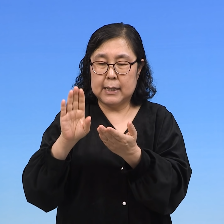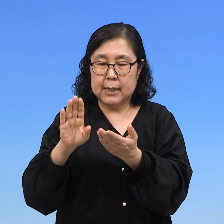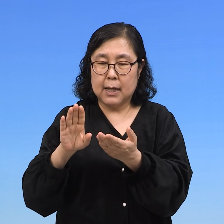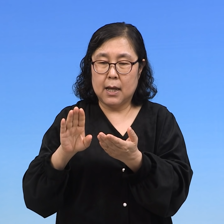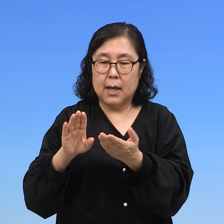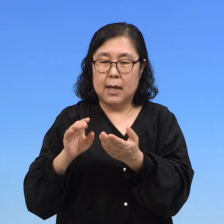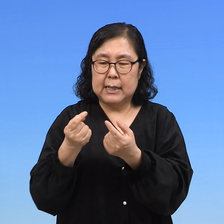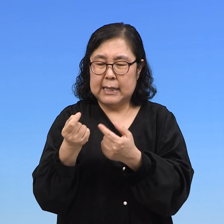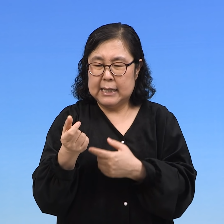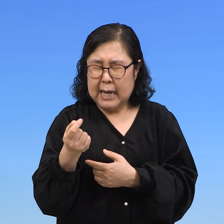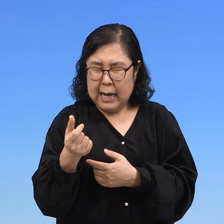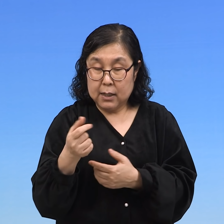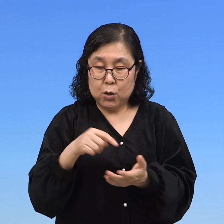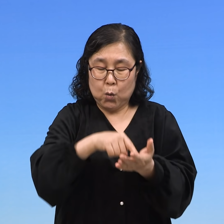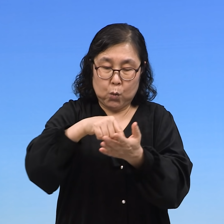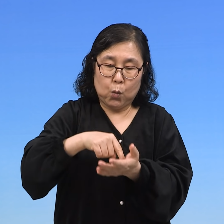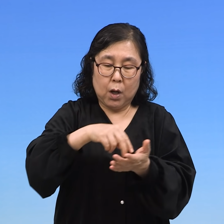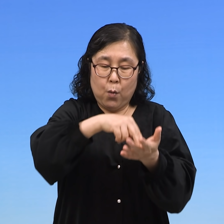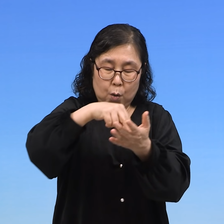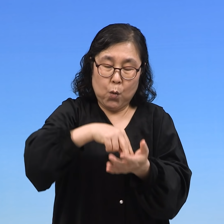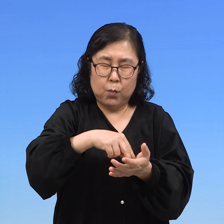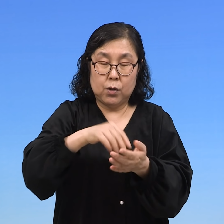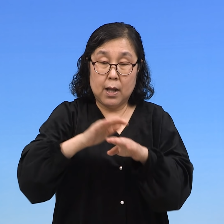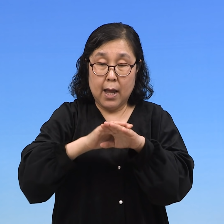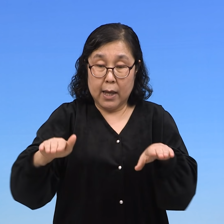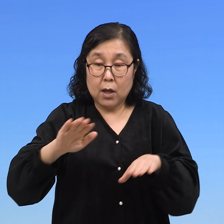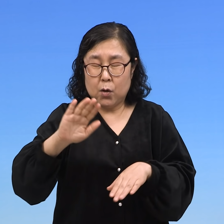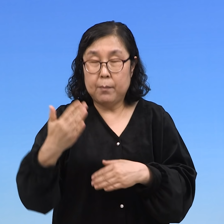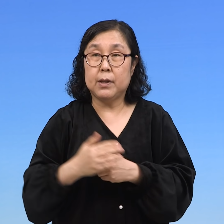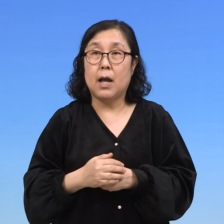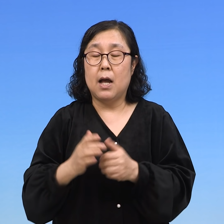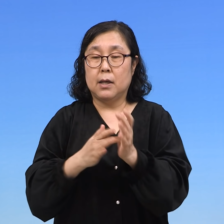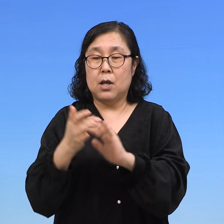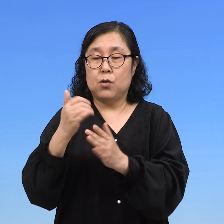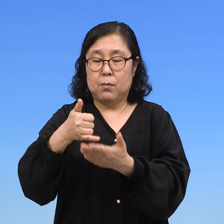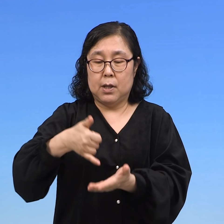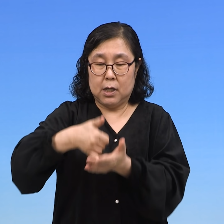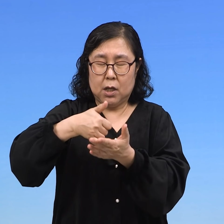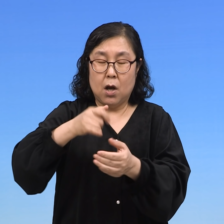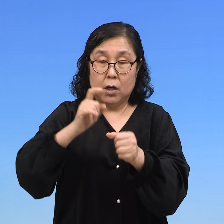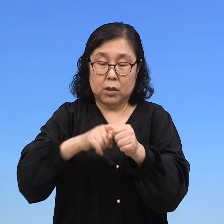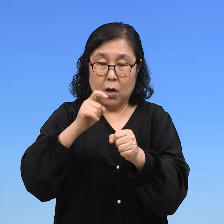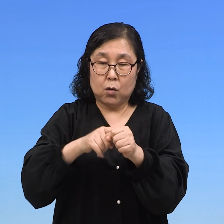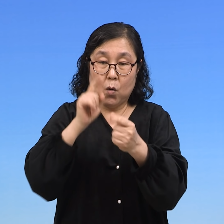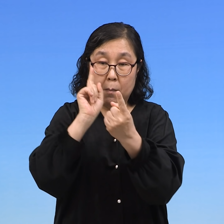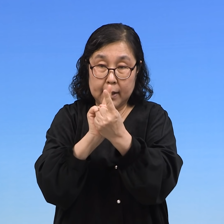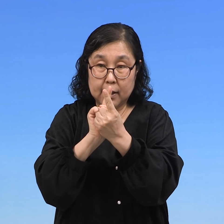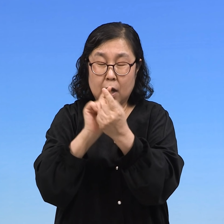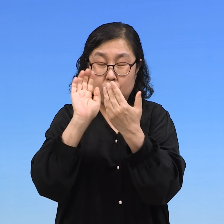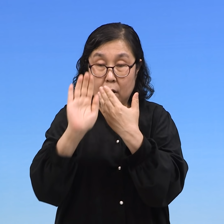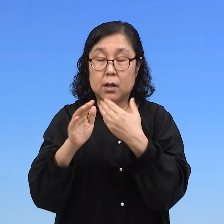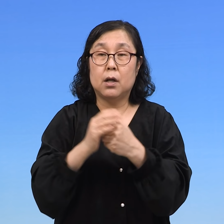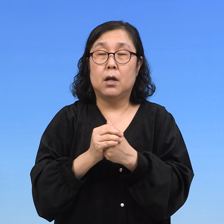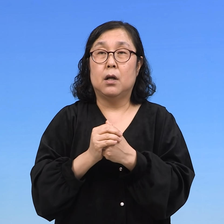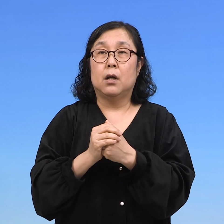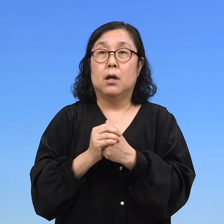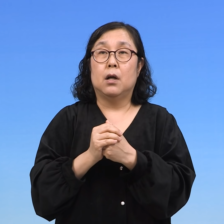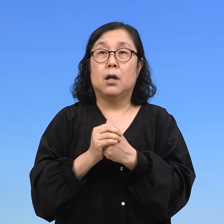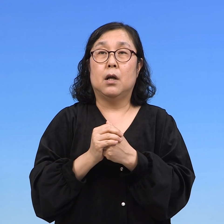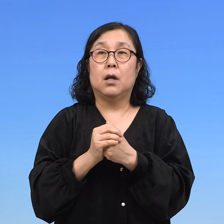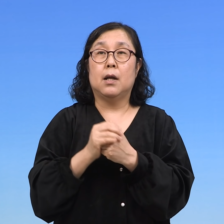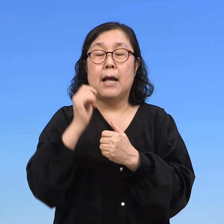고독과 외로움은 해결이 되었는데 경험했잖아요 주님을 인격적으로 만나고 나서 그 낮은 단계의 고독 그래서 지금은요